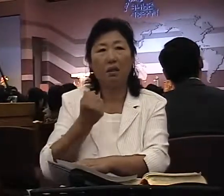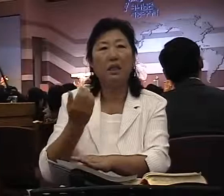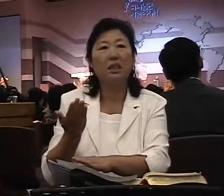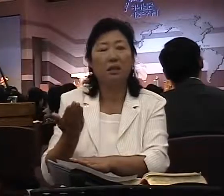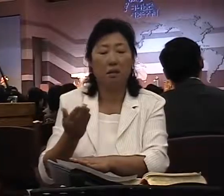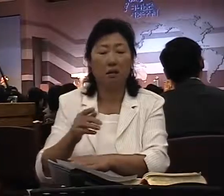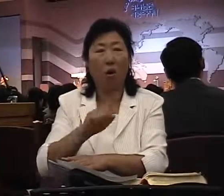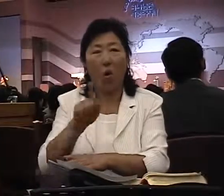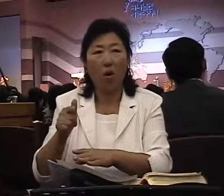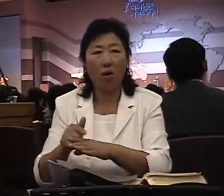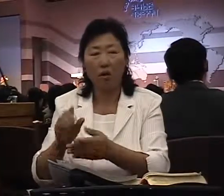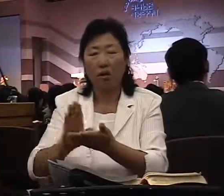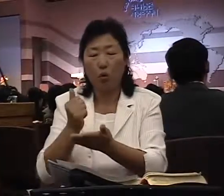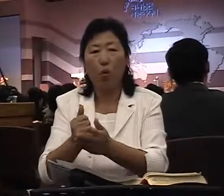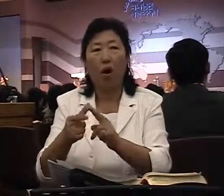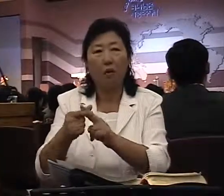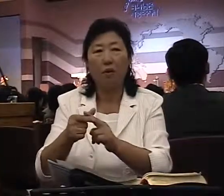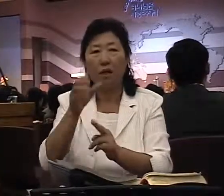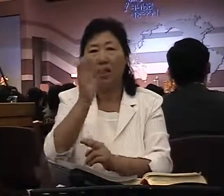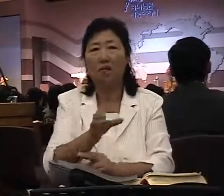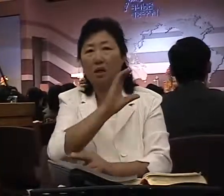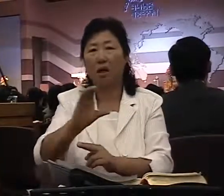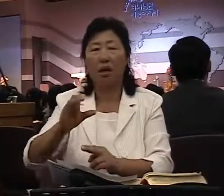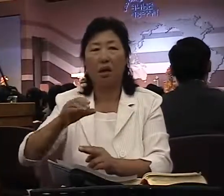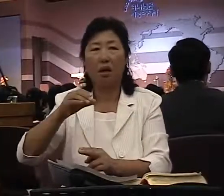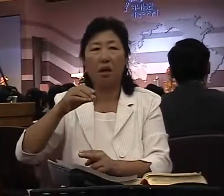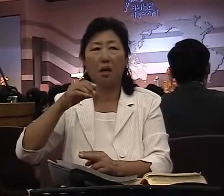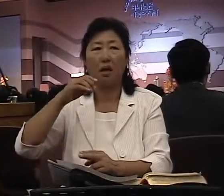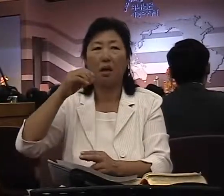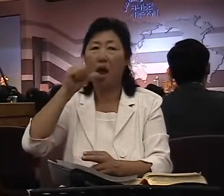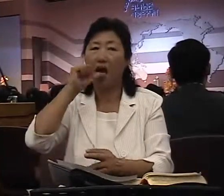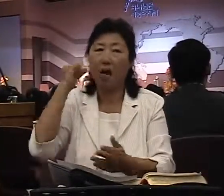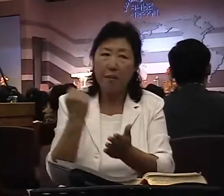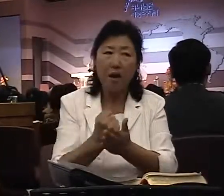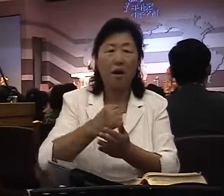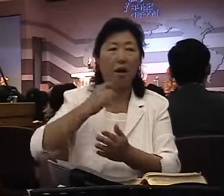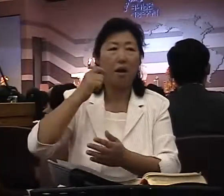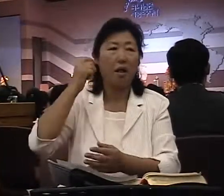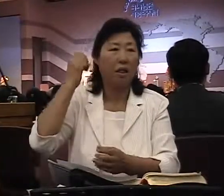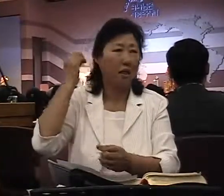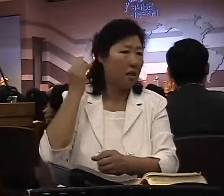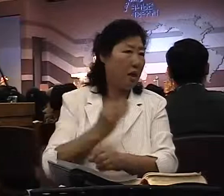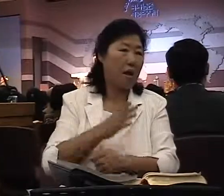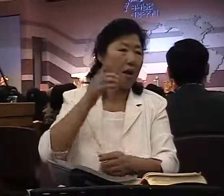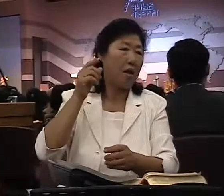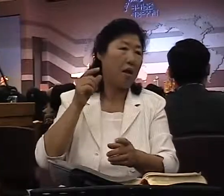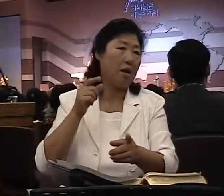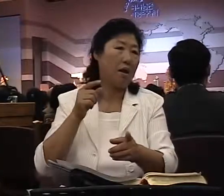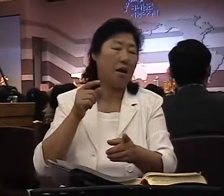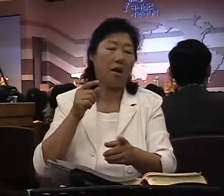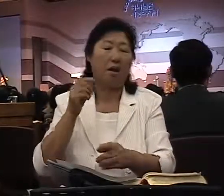그리스도와 함께 십자가에 못 박으라고 합니다. 단호하게 하나님의 말씀 앞에